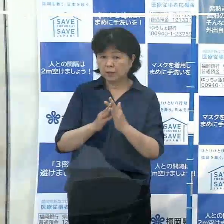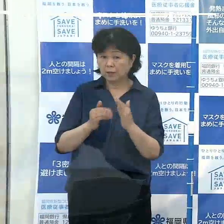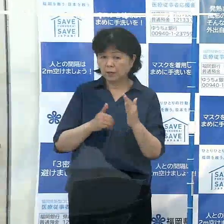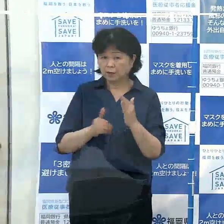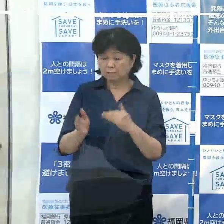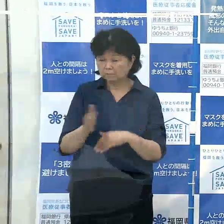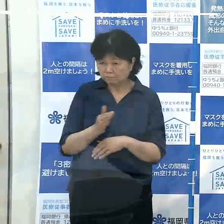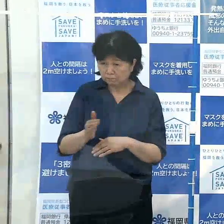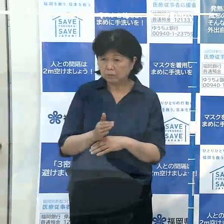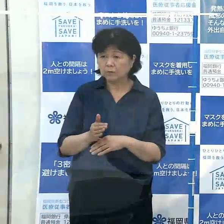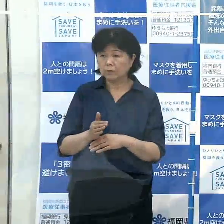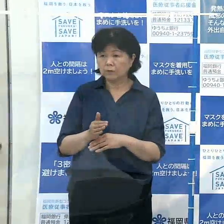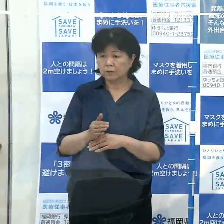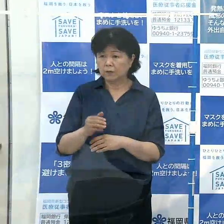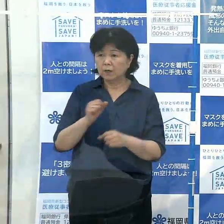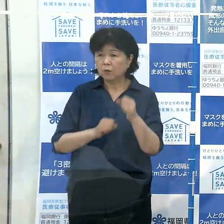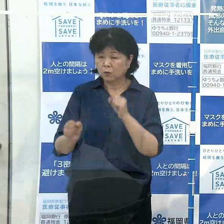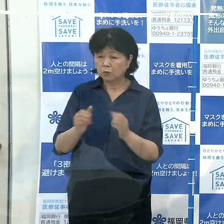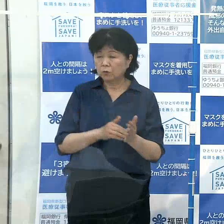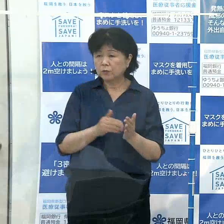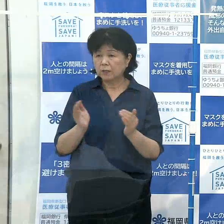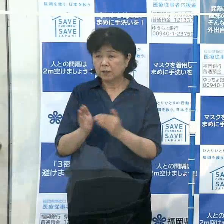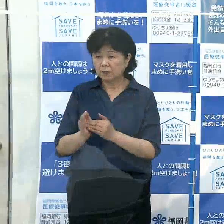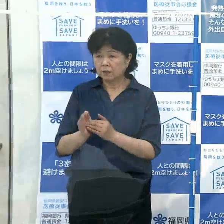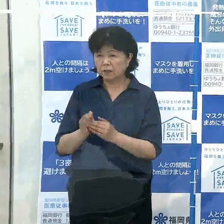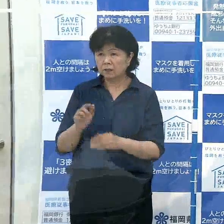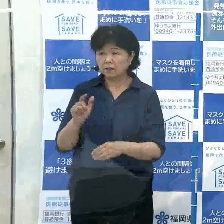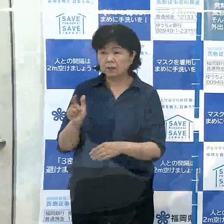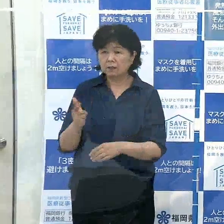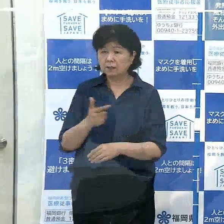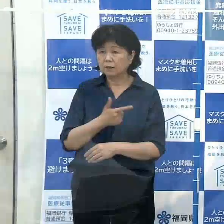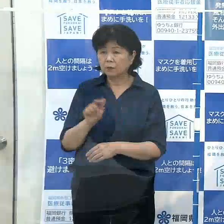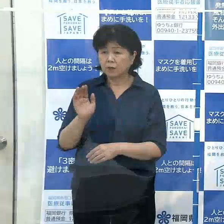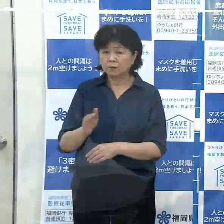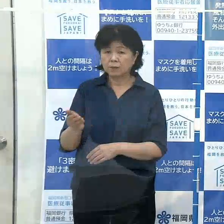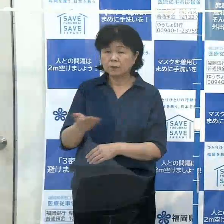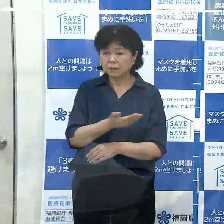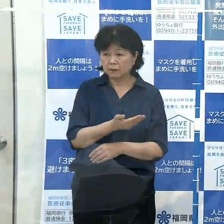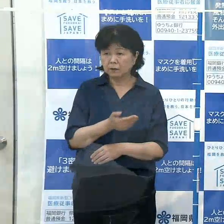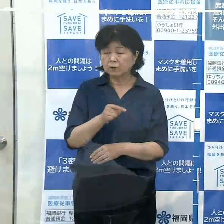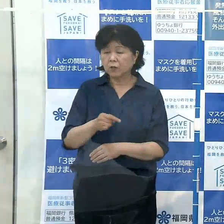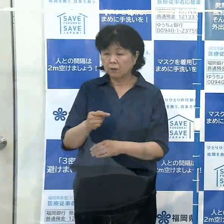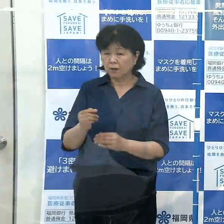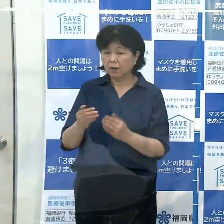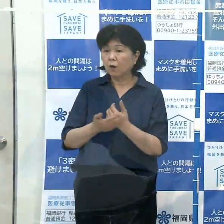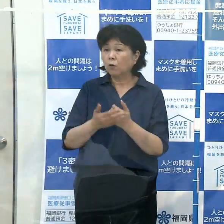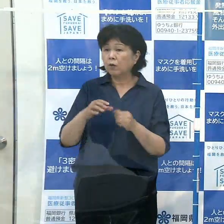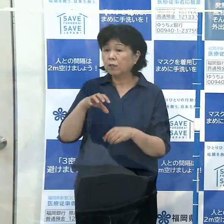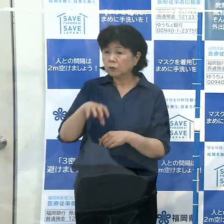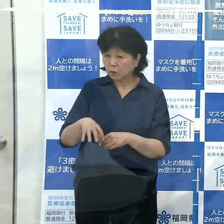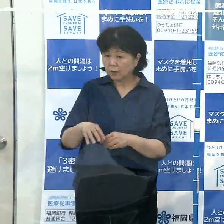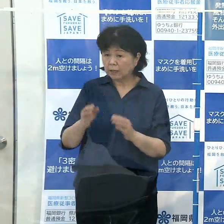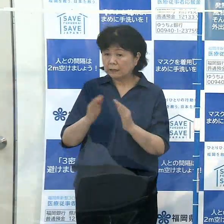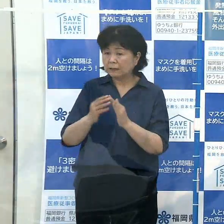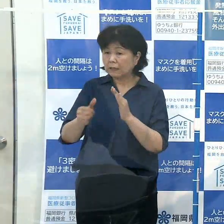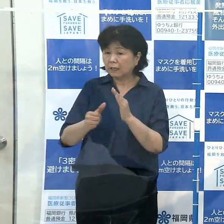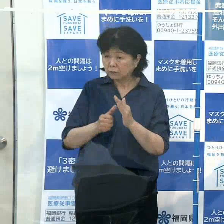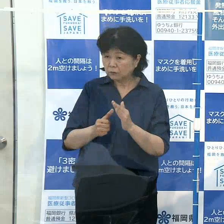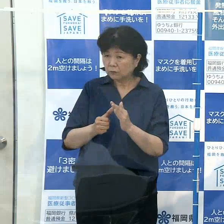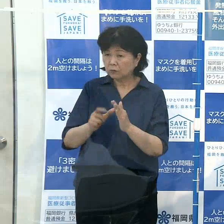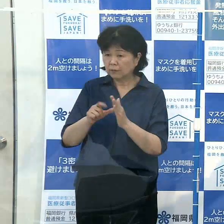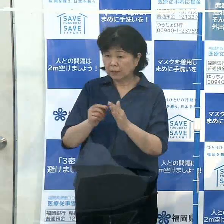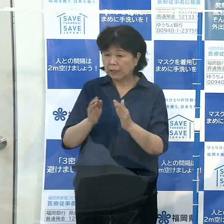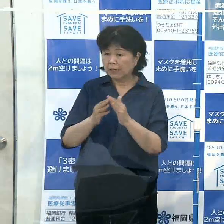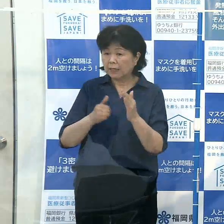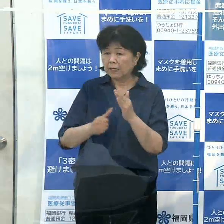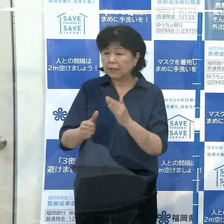か、どのような形でフォローしているんですか。 それは保健所の方からですね、自宅待機をしていただいたら外出はしないでくださいと